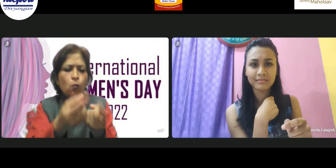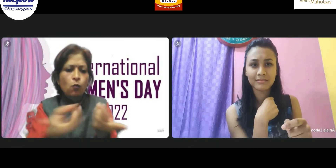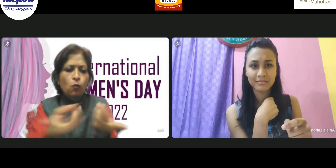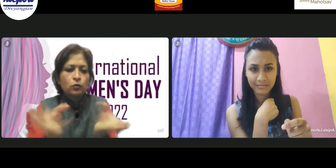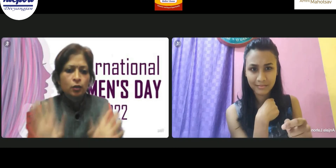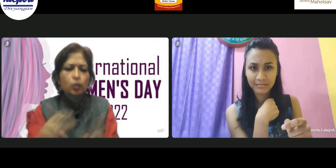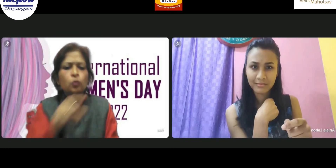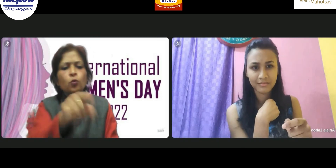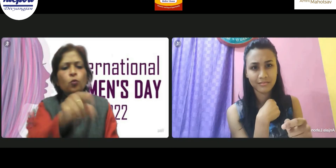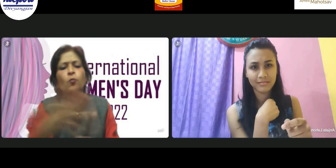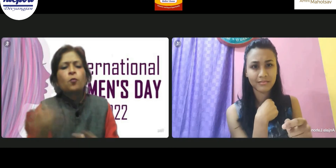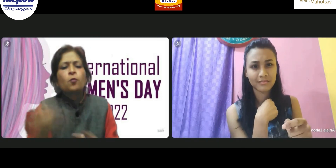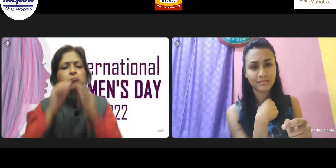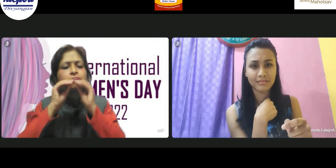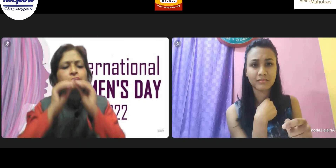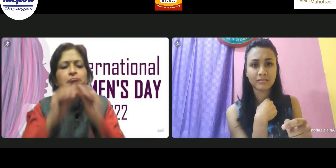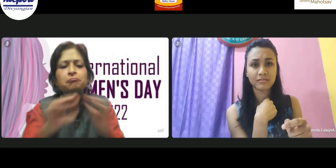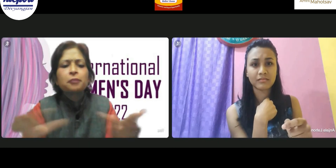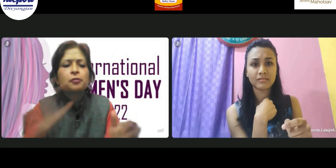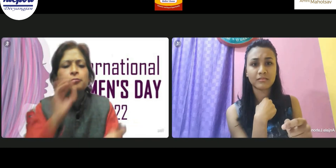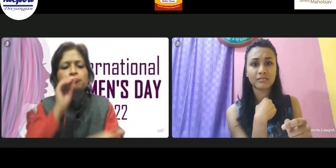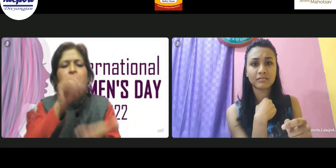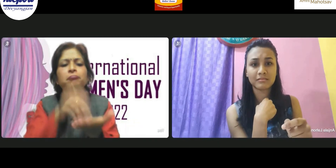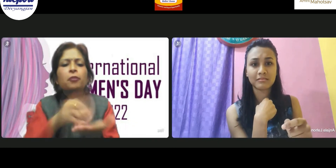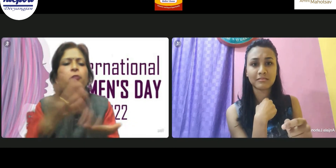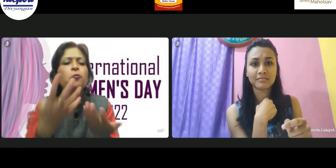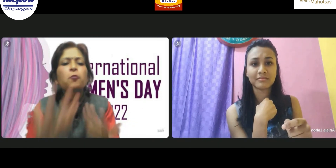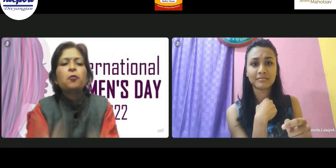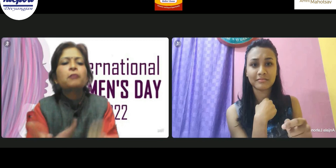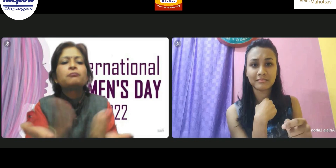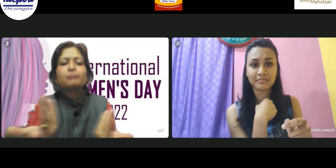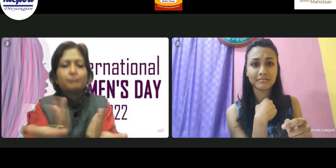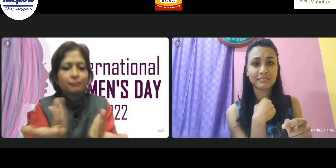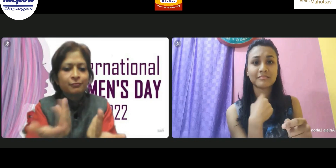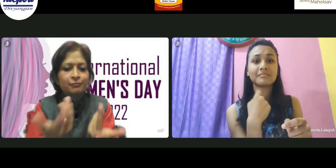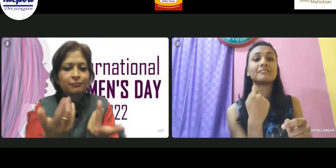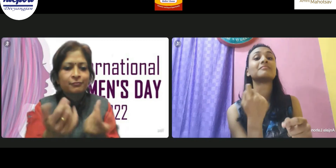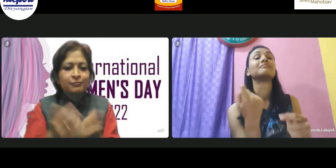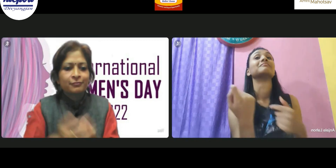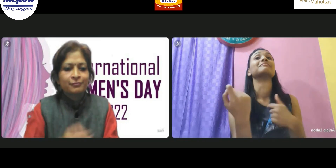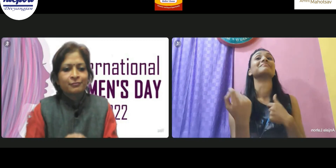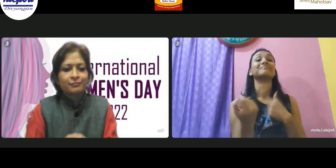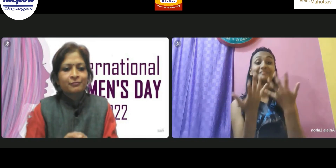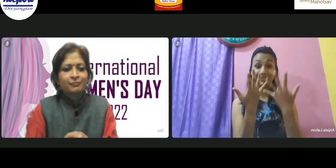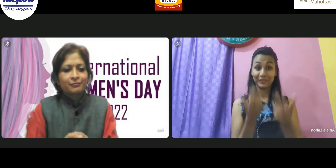तो आप बधिर लड़कियों को, महिलाओं को अपना क्या संदेश देना चाहोगे एंजिला?